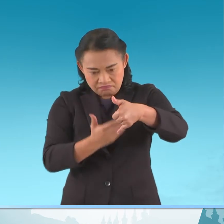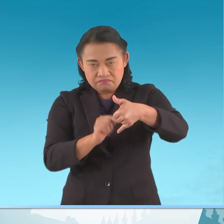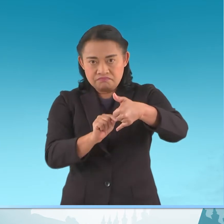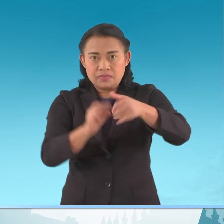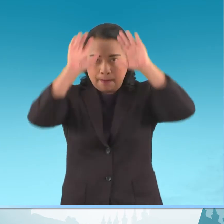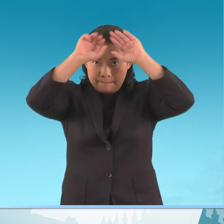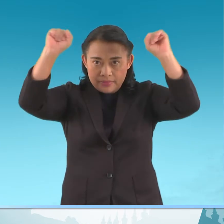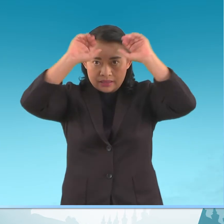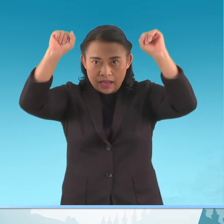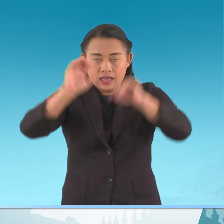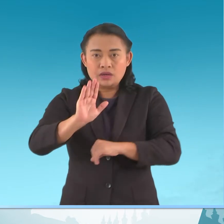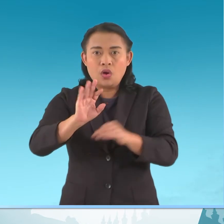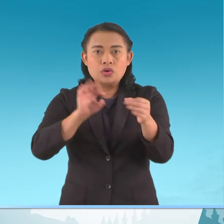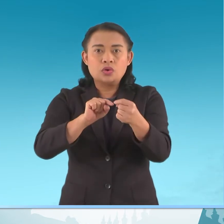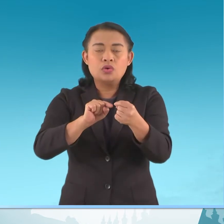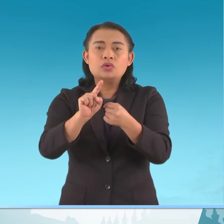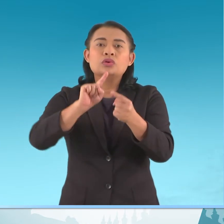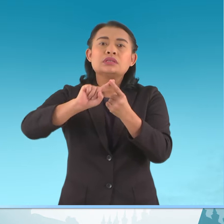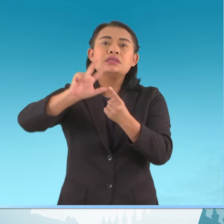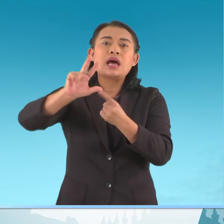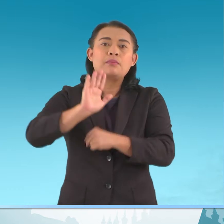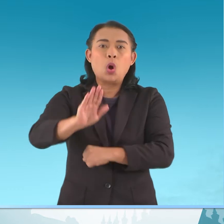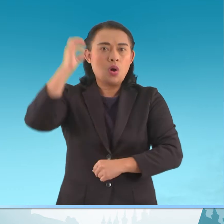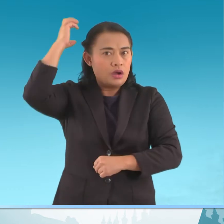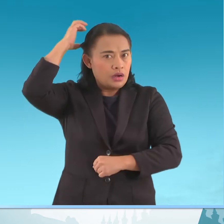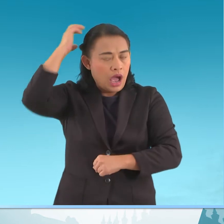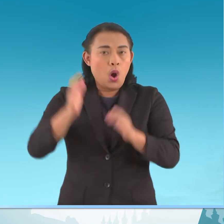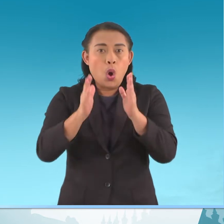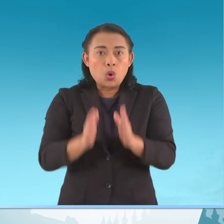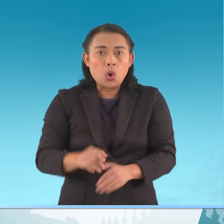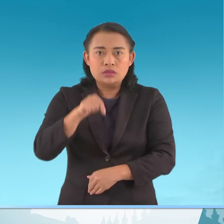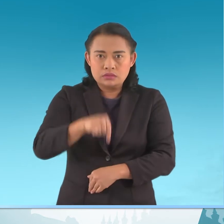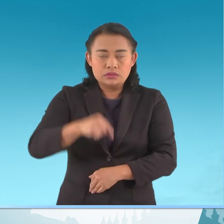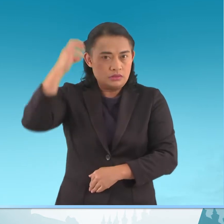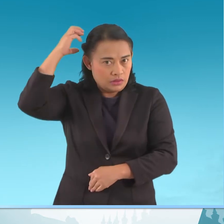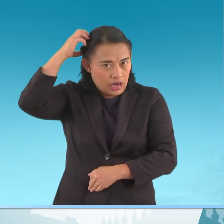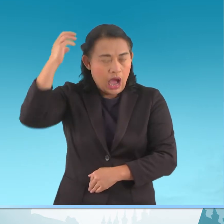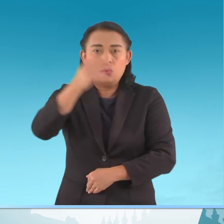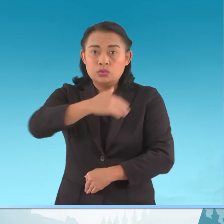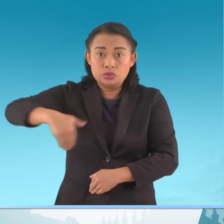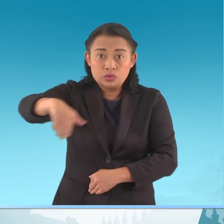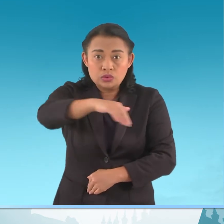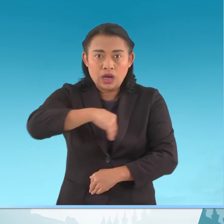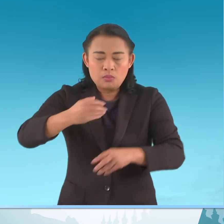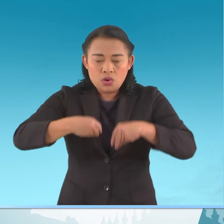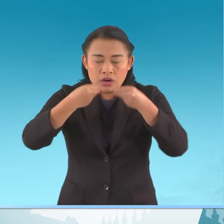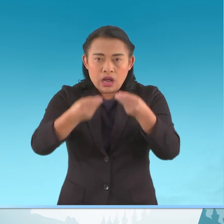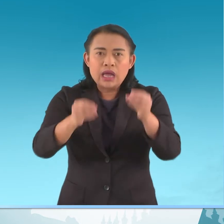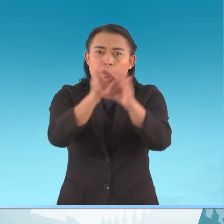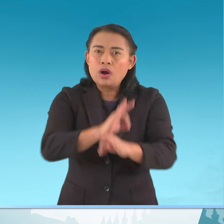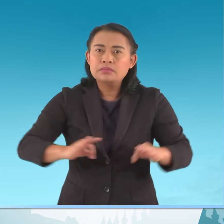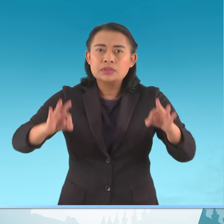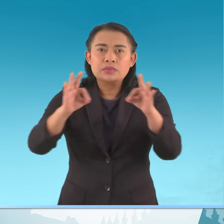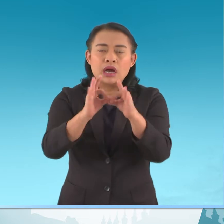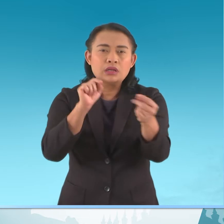เป็นประธานประเทศหรือประธานาธิบดีคนที่ 3ของลาวที่ชาวสวนนะเขตและชาวลาวทั่วทั้งประเทศเนี่ยให้ความเคารพนับถือท่าน